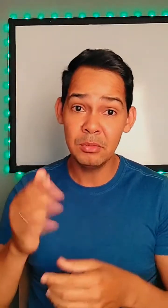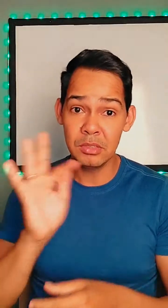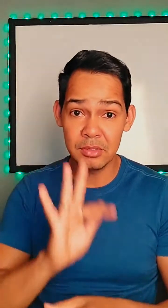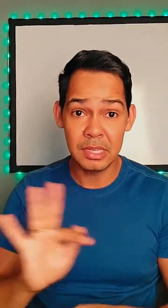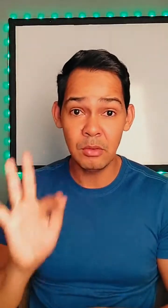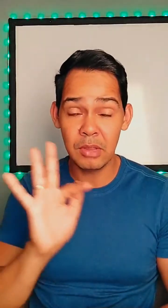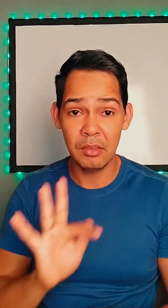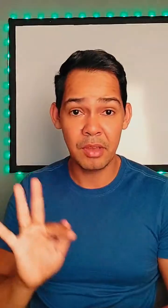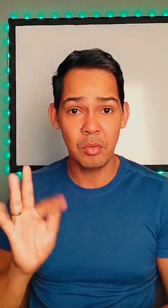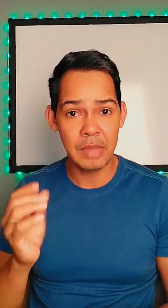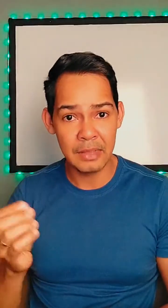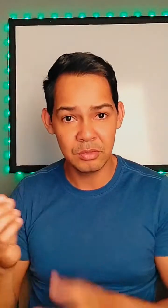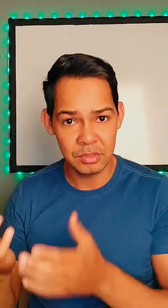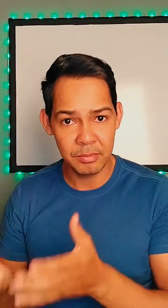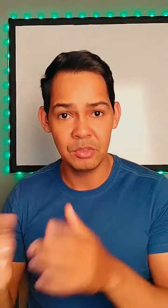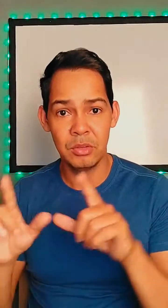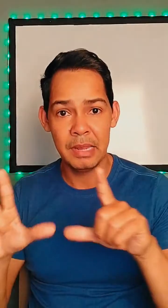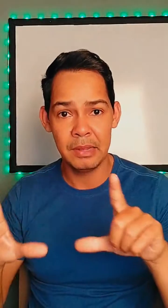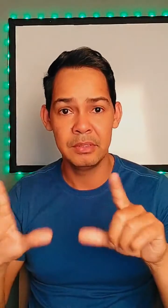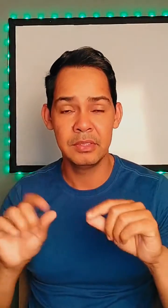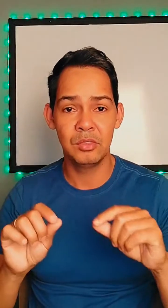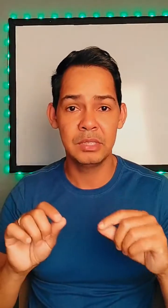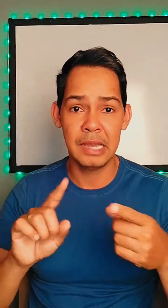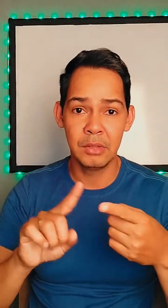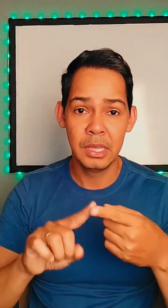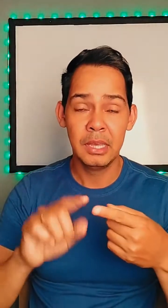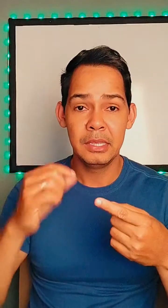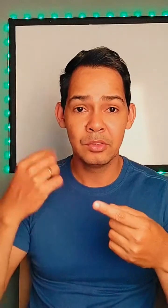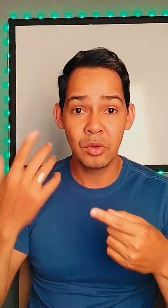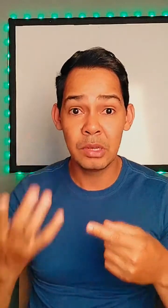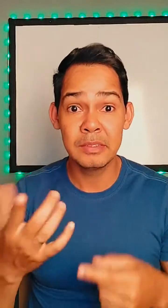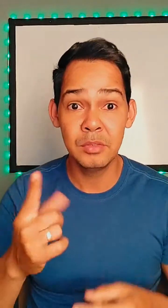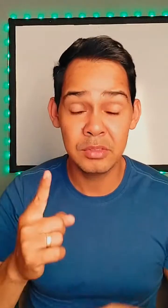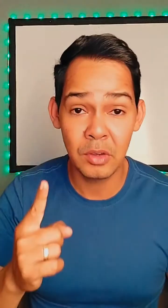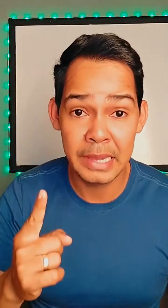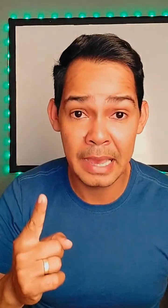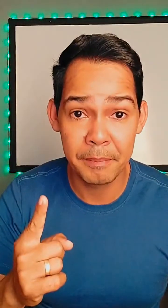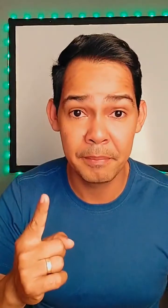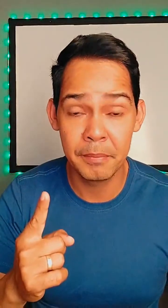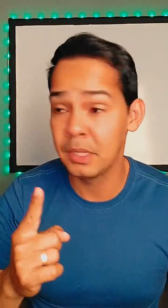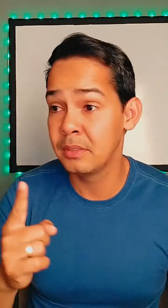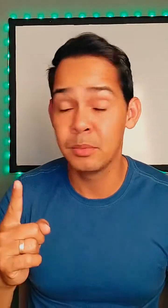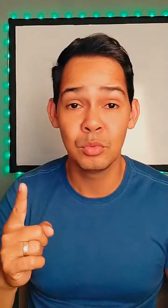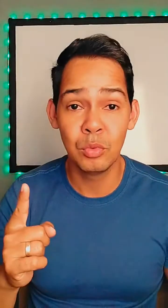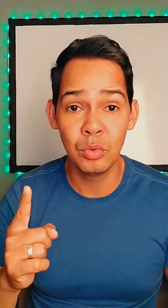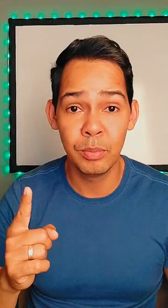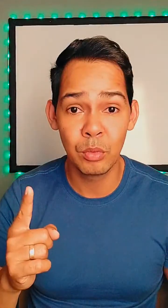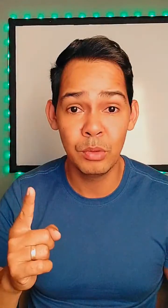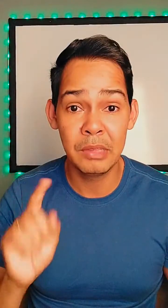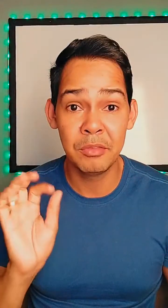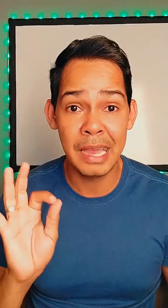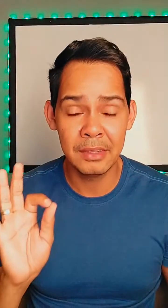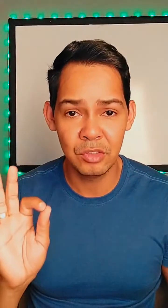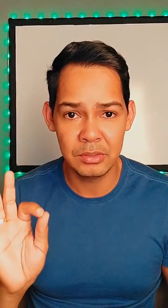que você não tenha faculdade, você pode trabalhar com esse certificado. Em escolas, se você olhar por exemplo, no Google, procura aí vagas de intérprete